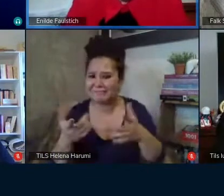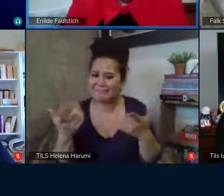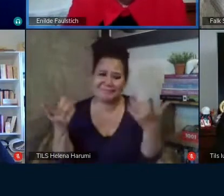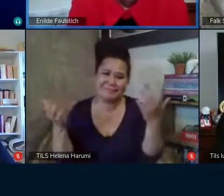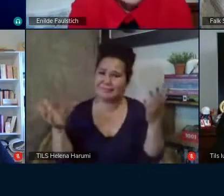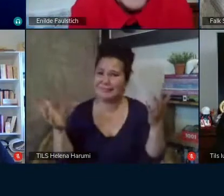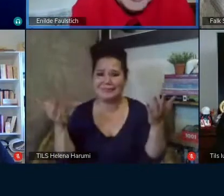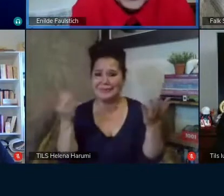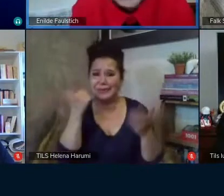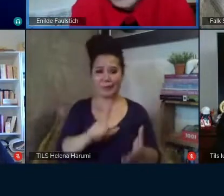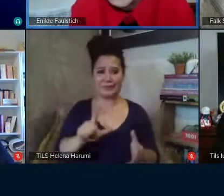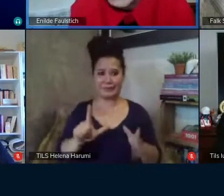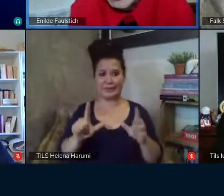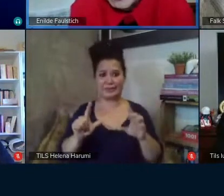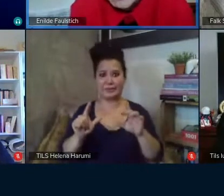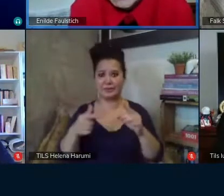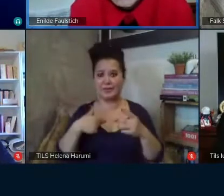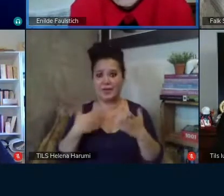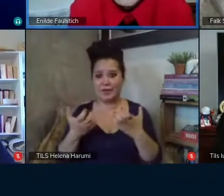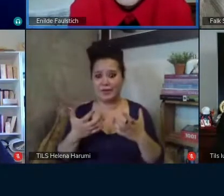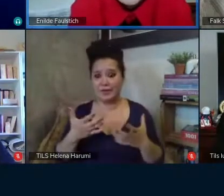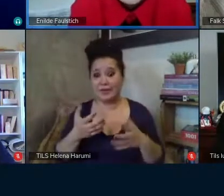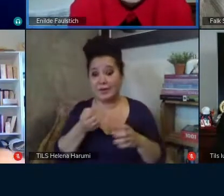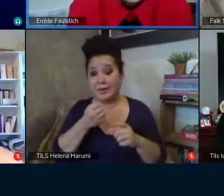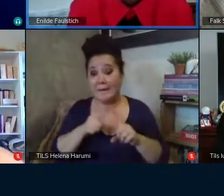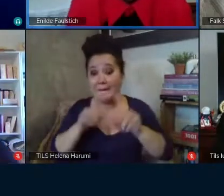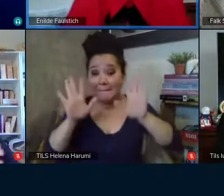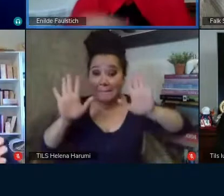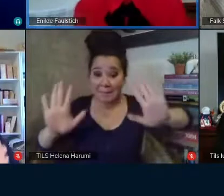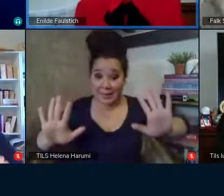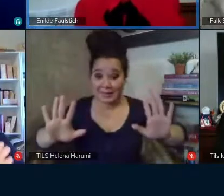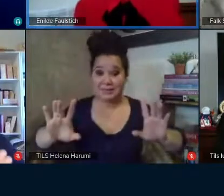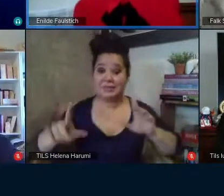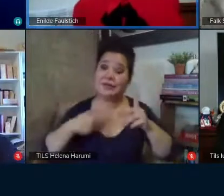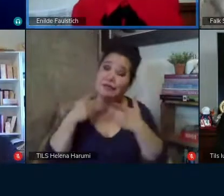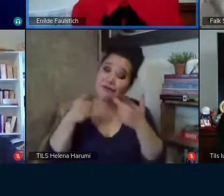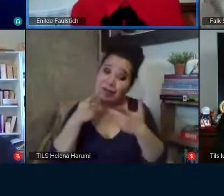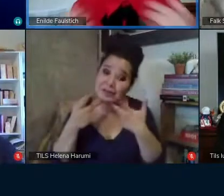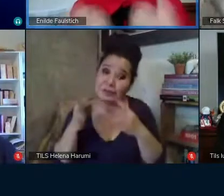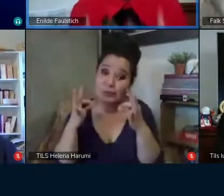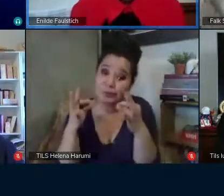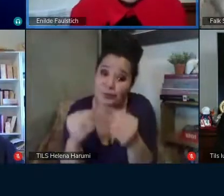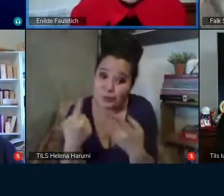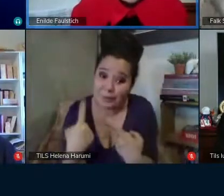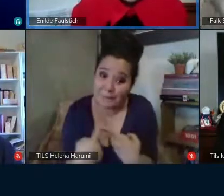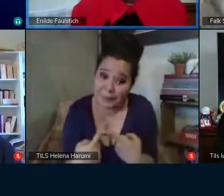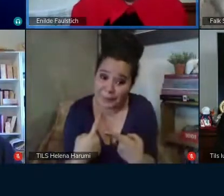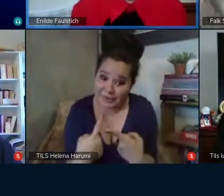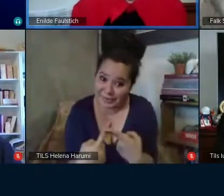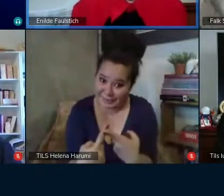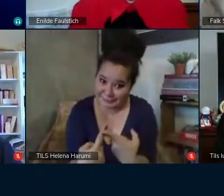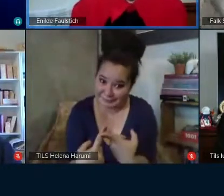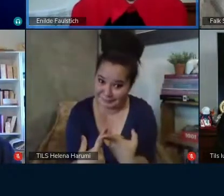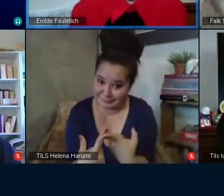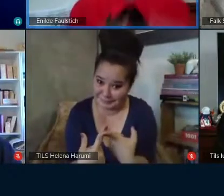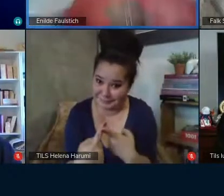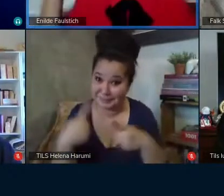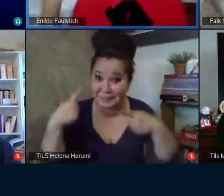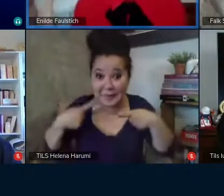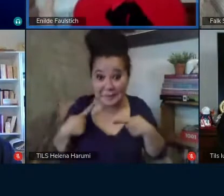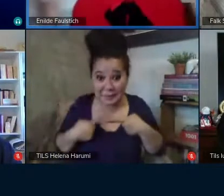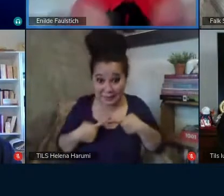enfim, quando você tem que decidir. Então, por que eu estou dizendo isso? Porque o